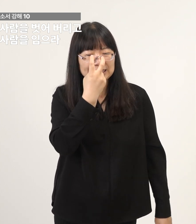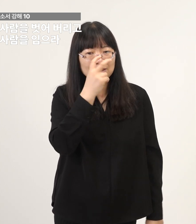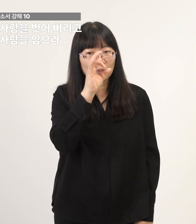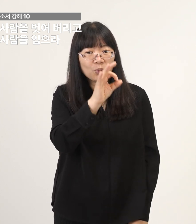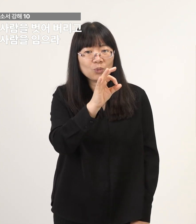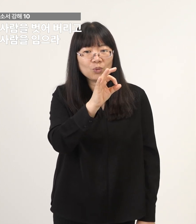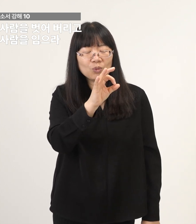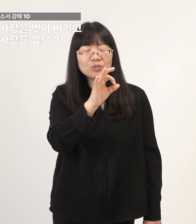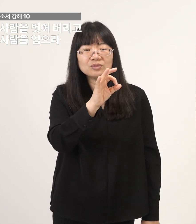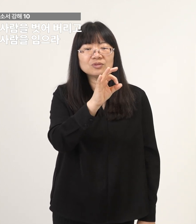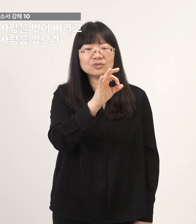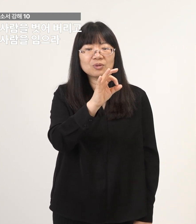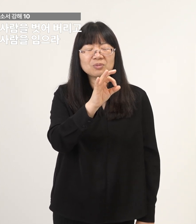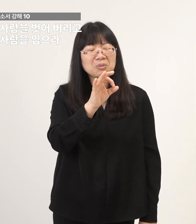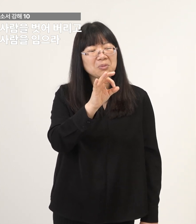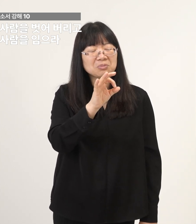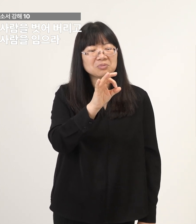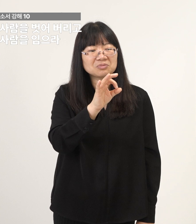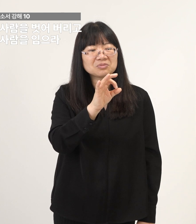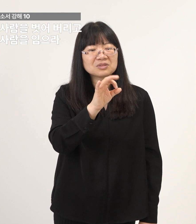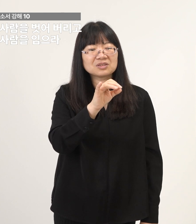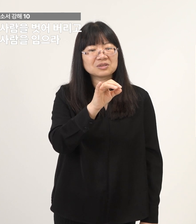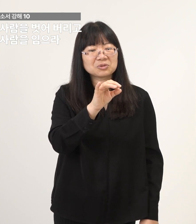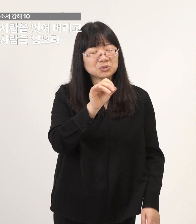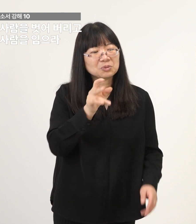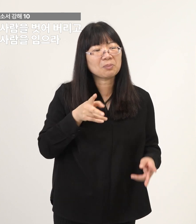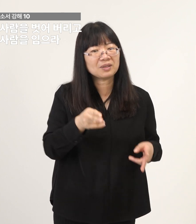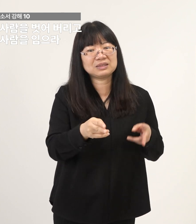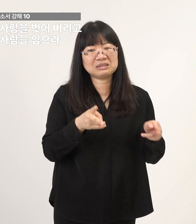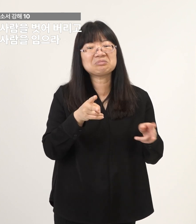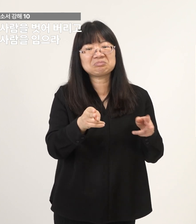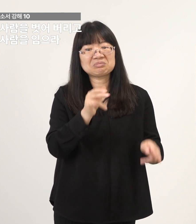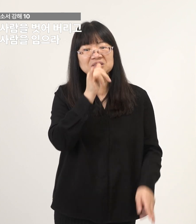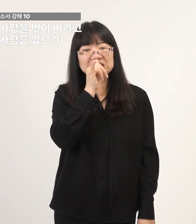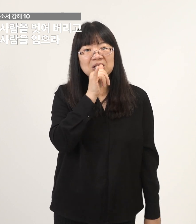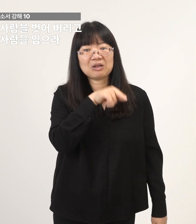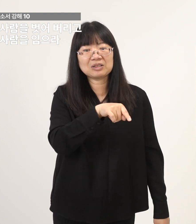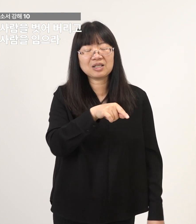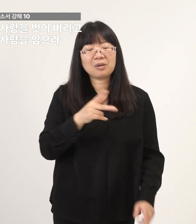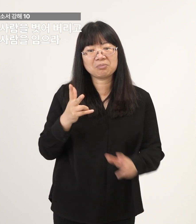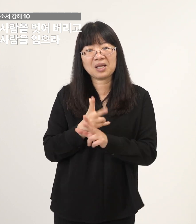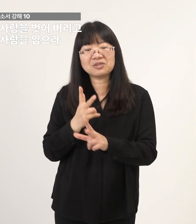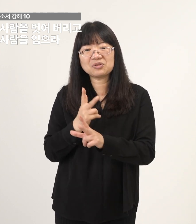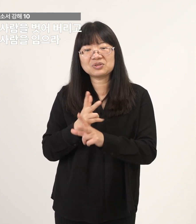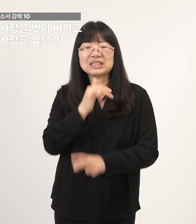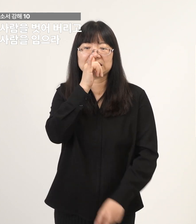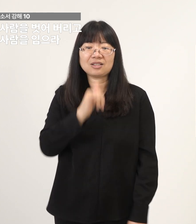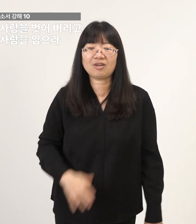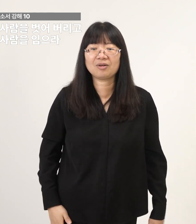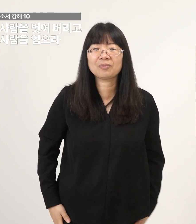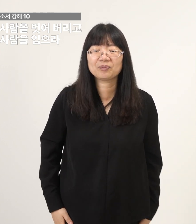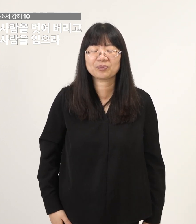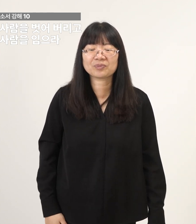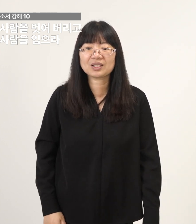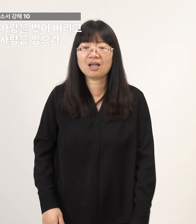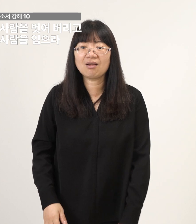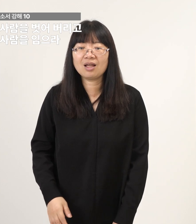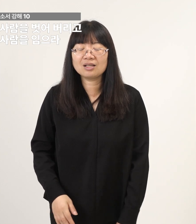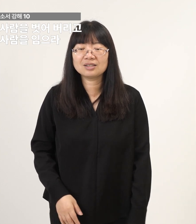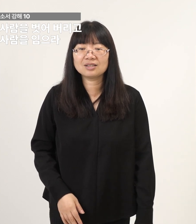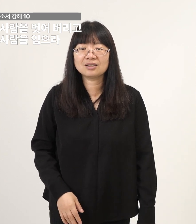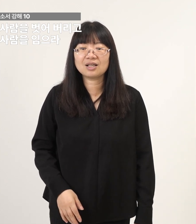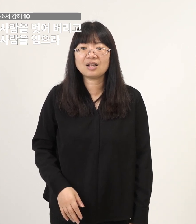일상입니다. 그래도 또 이렇게 현장에서만 듣는 게 아니고 몇만 명이 들으니까